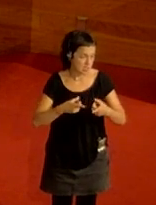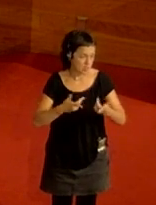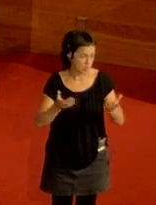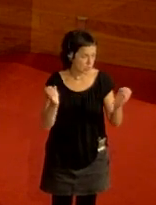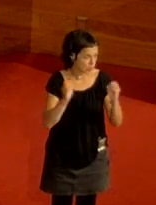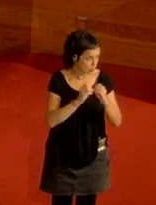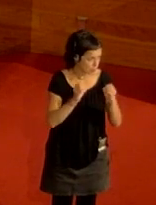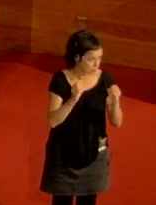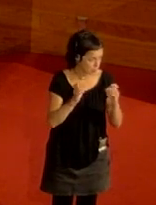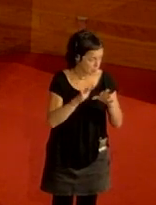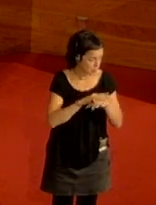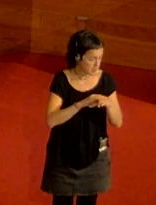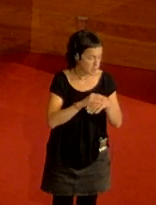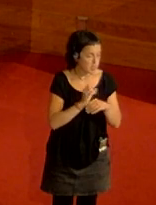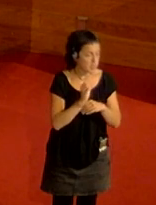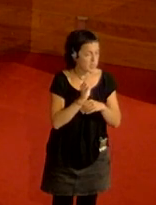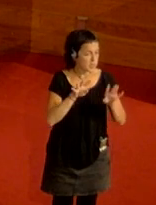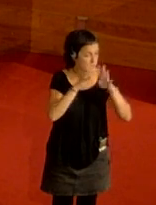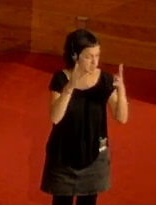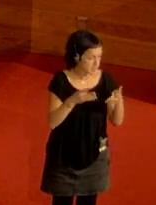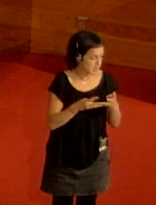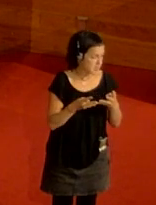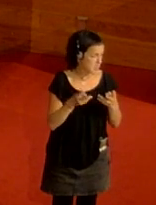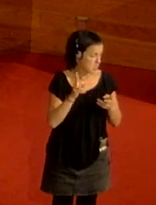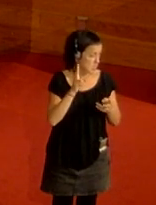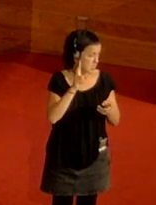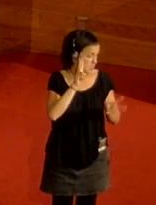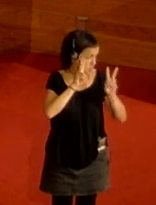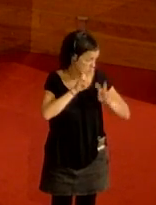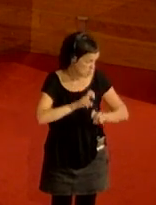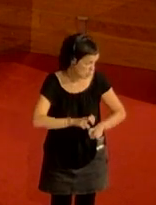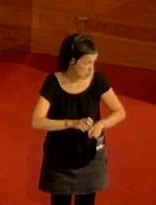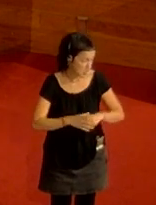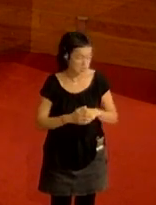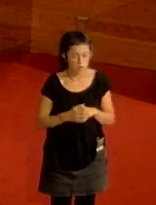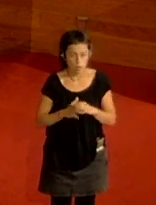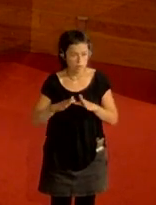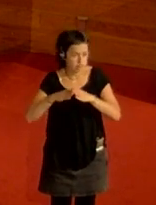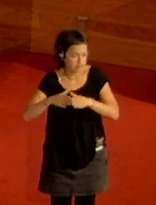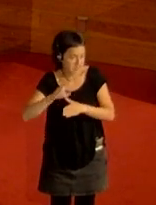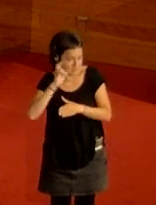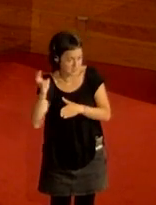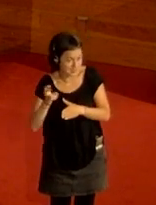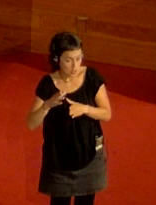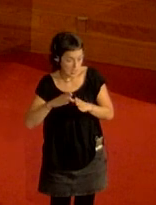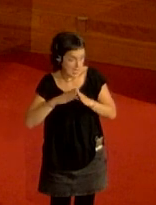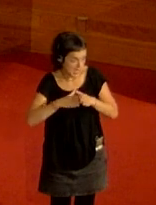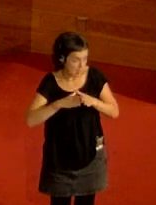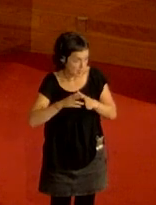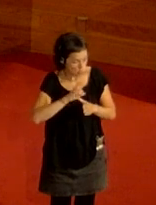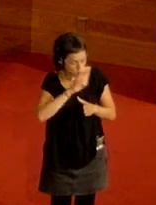Explorer y netscape communicator eh los artistas creaban otro tipo de navegadores y de